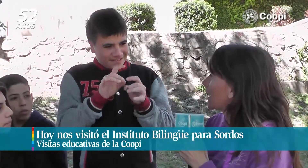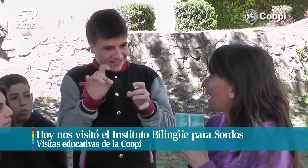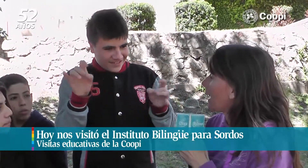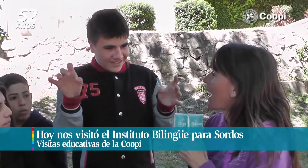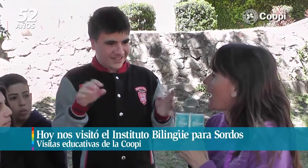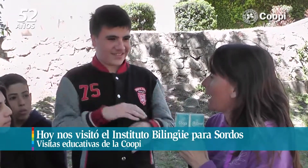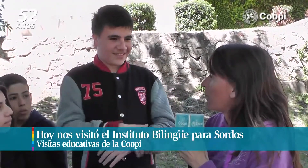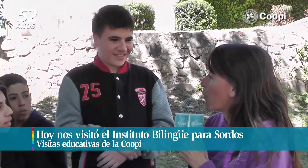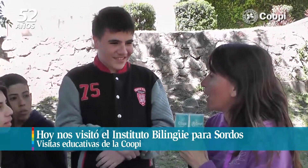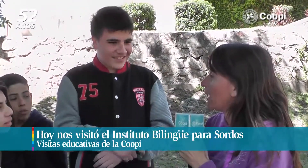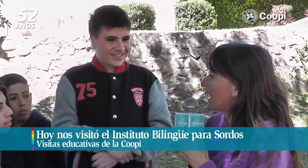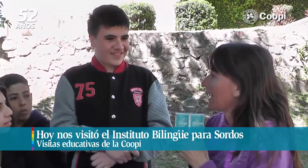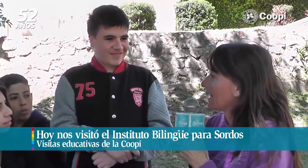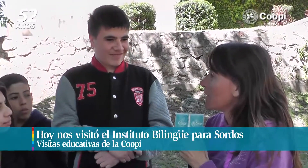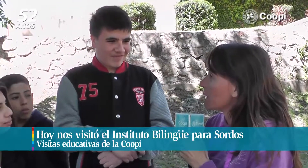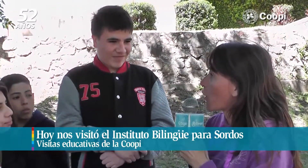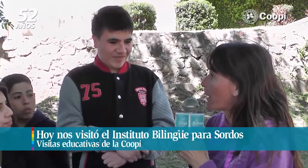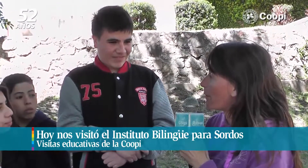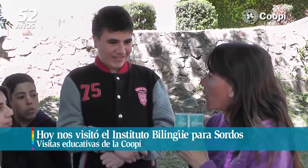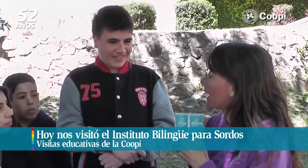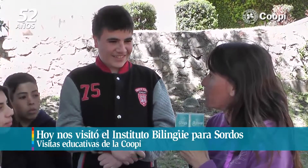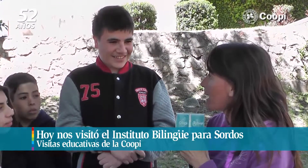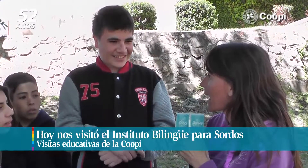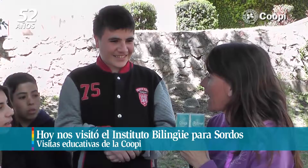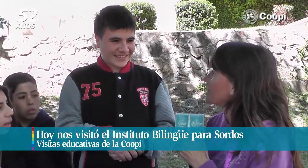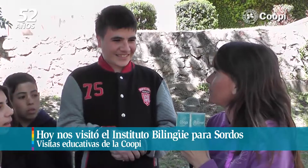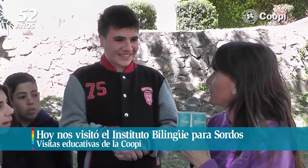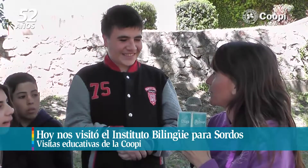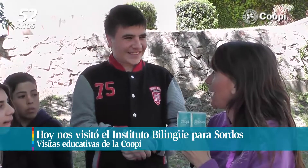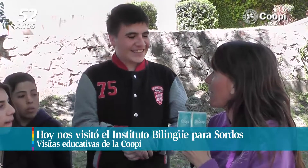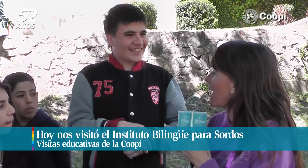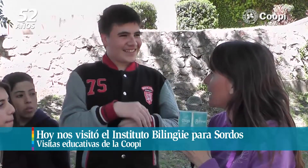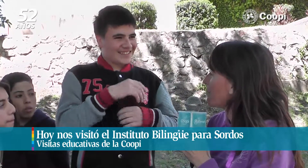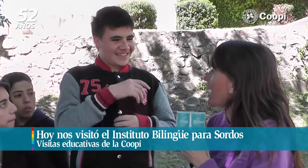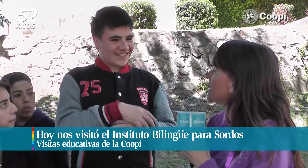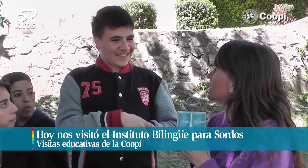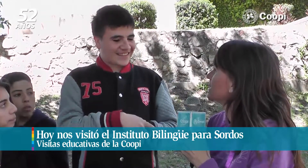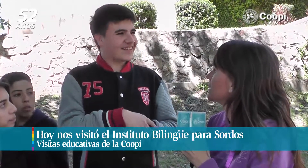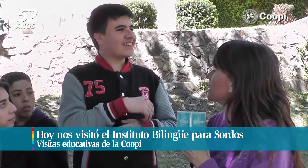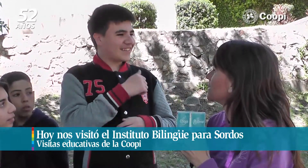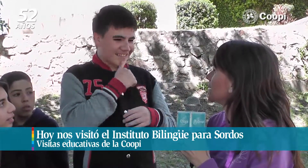Que le ponen químicos para poder limpiarla, que quede más limpia.